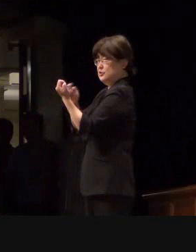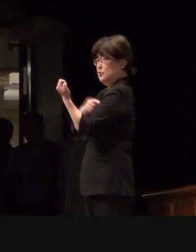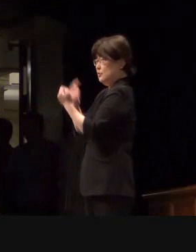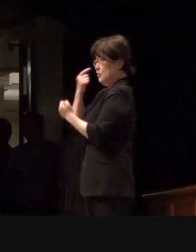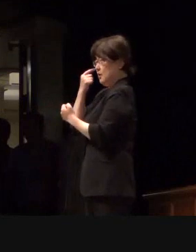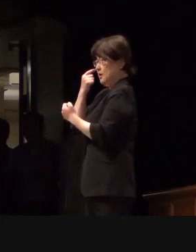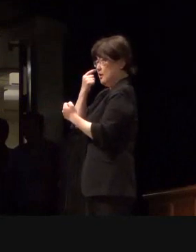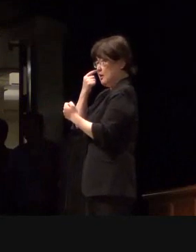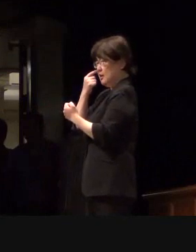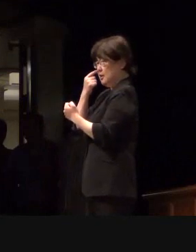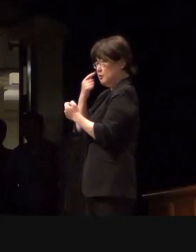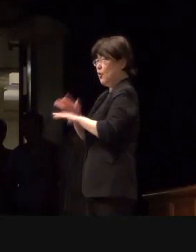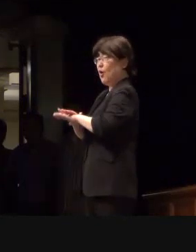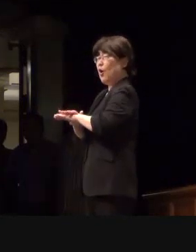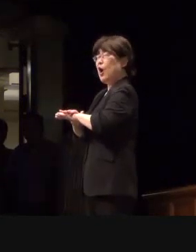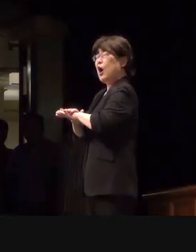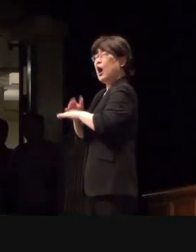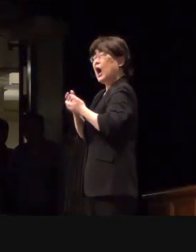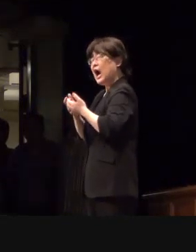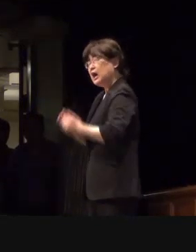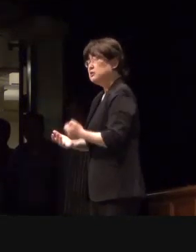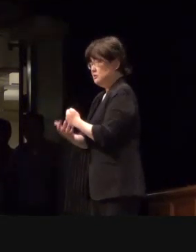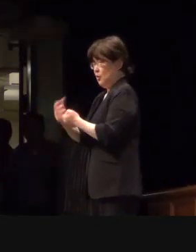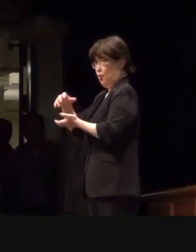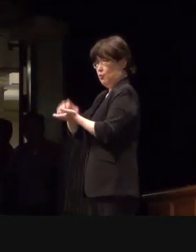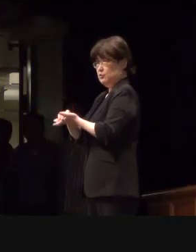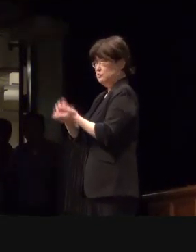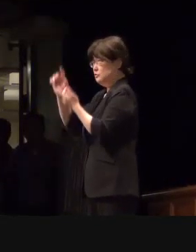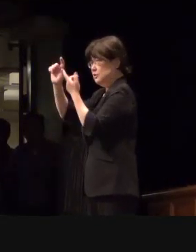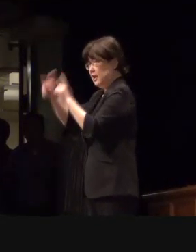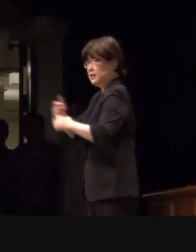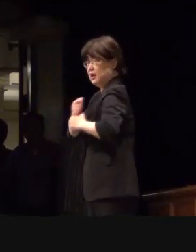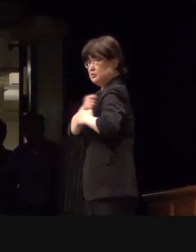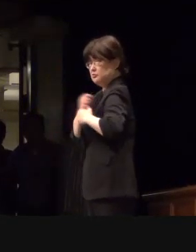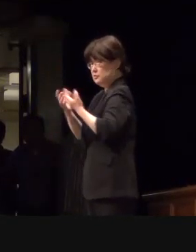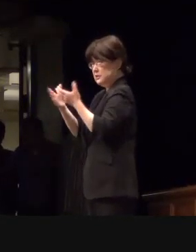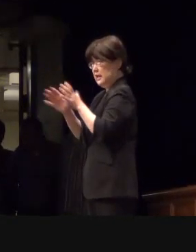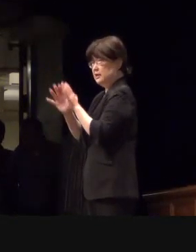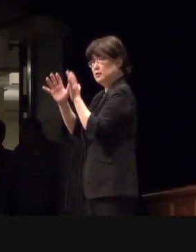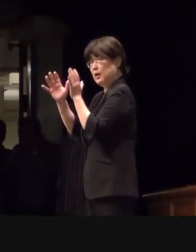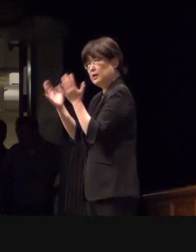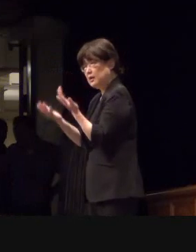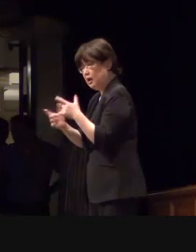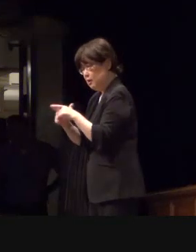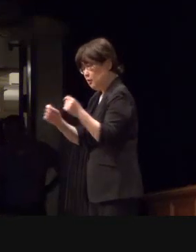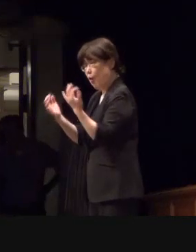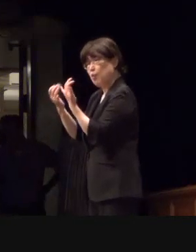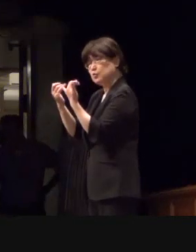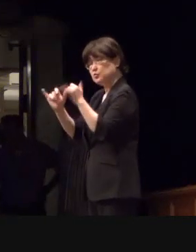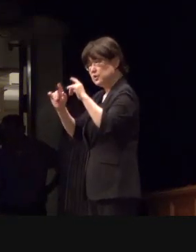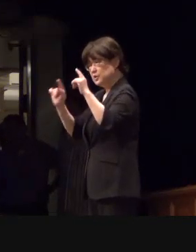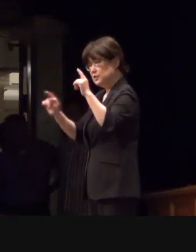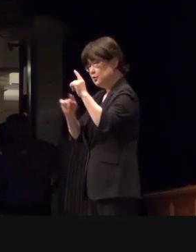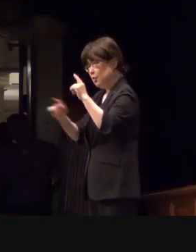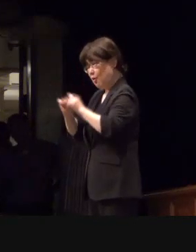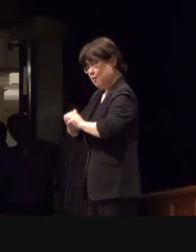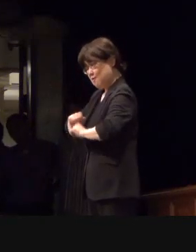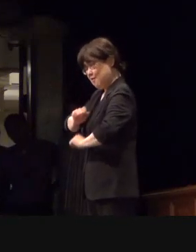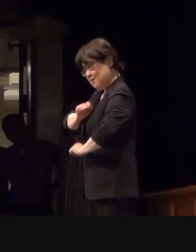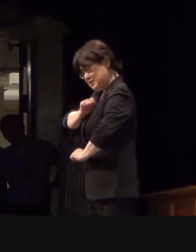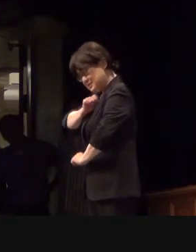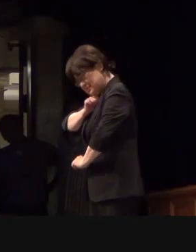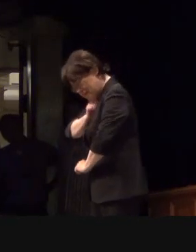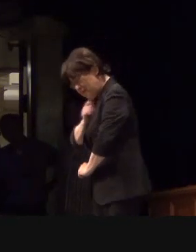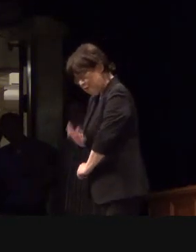安全を保障しようというのではないのです。軍隊ではない、諸国民の公正と真偽に信頼